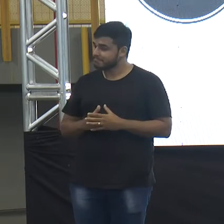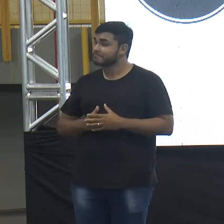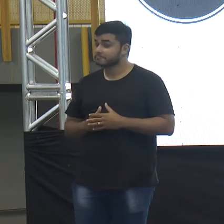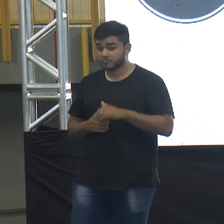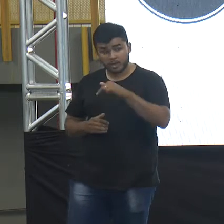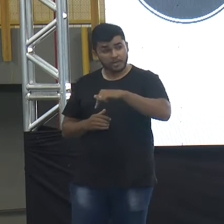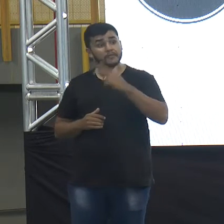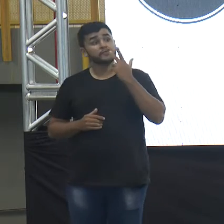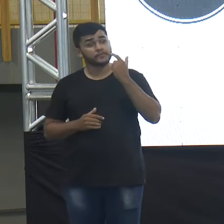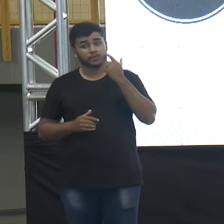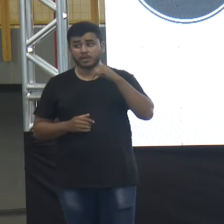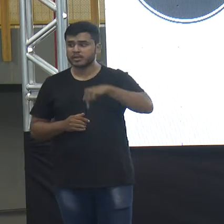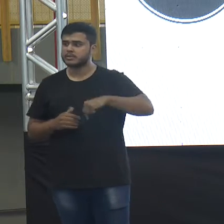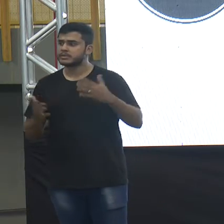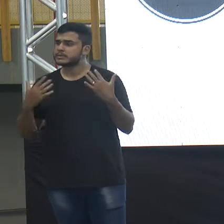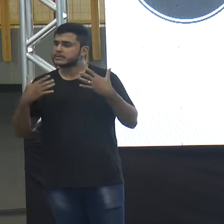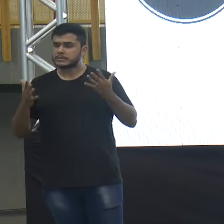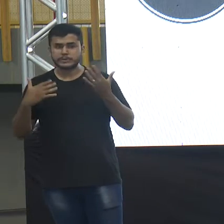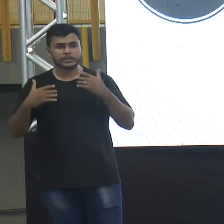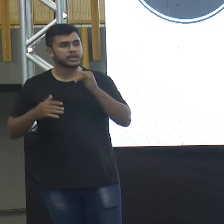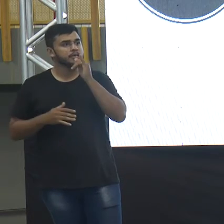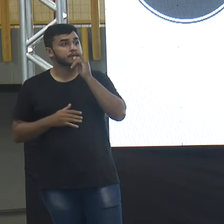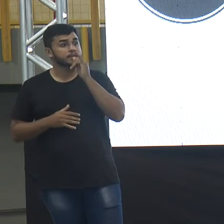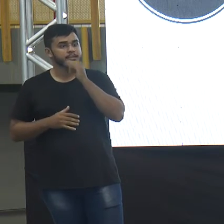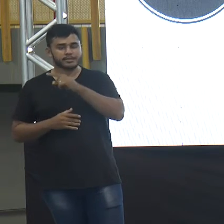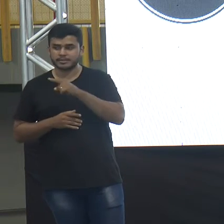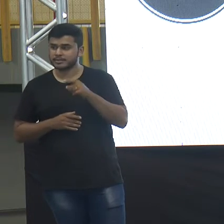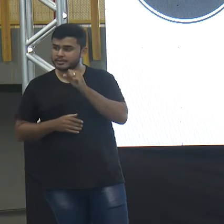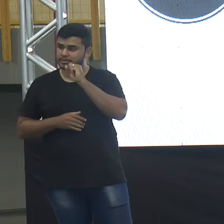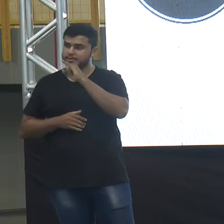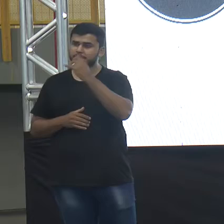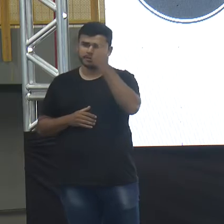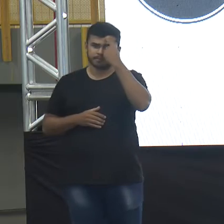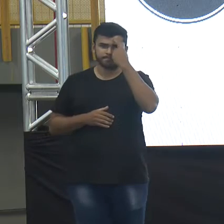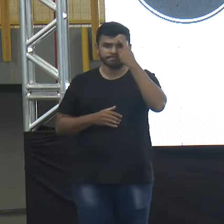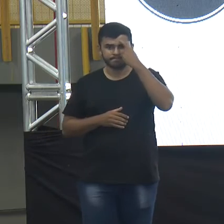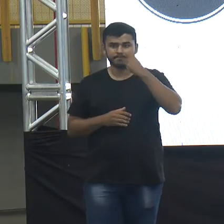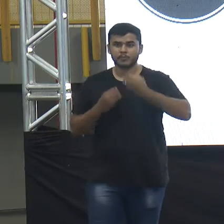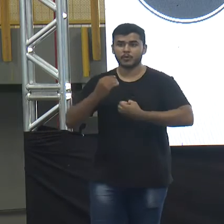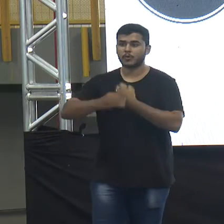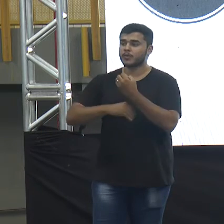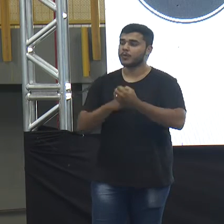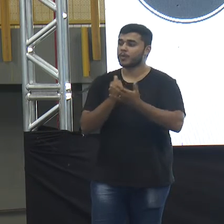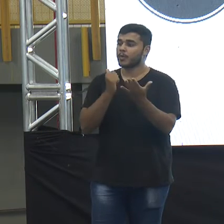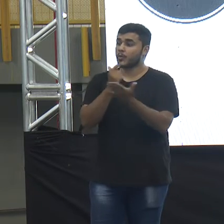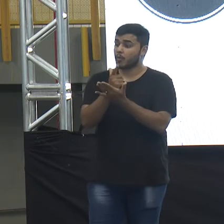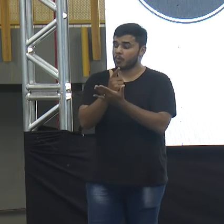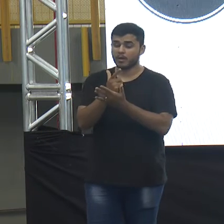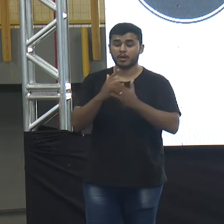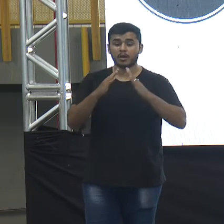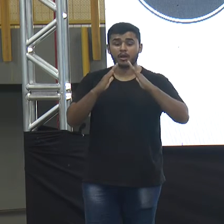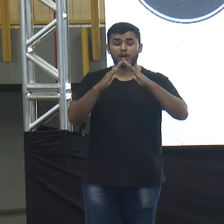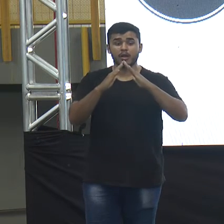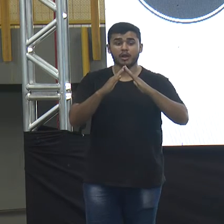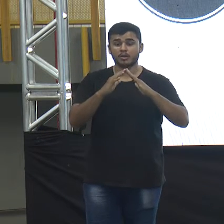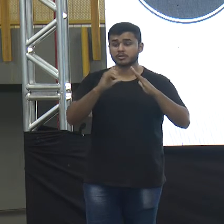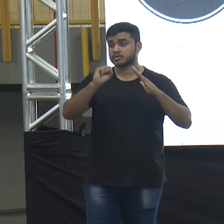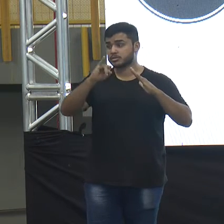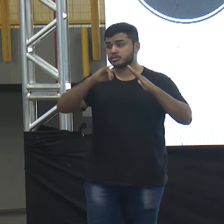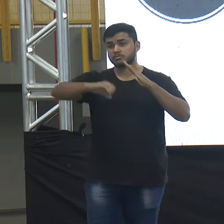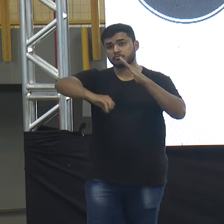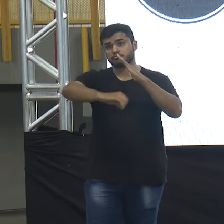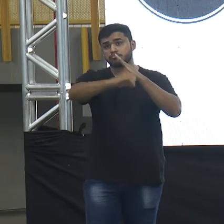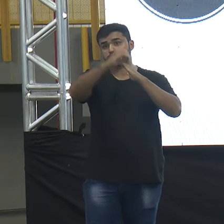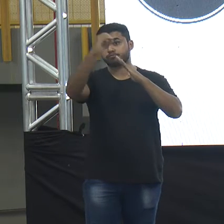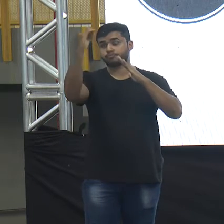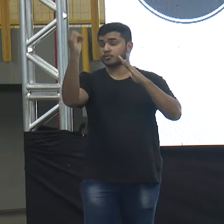Fortaleza é uma cidade muito quente. Então, quando você vai adquirir um imóvel, primeira coisa que é interessante, saber se é nascente ou